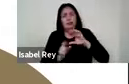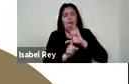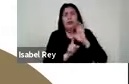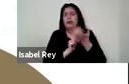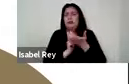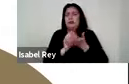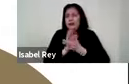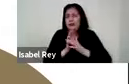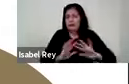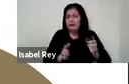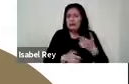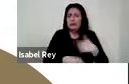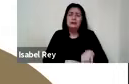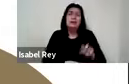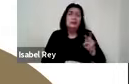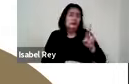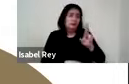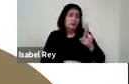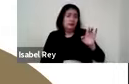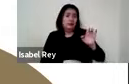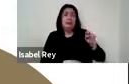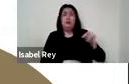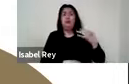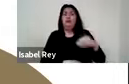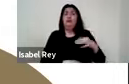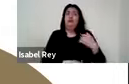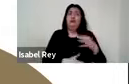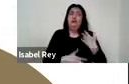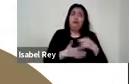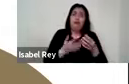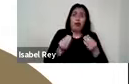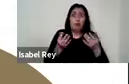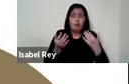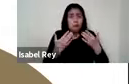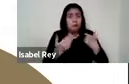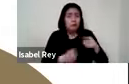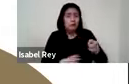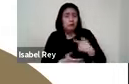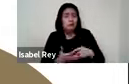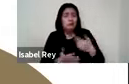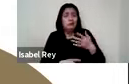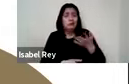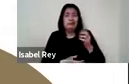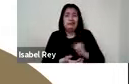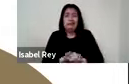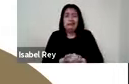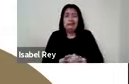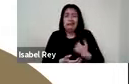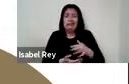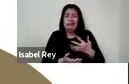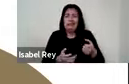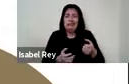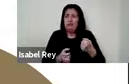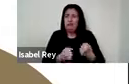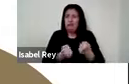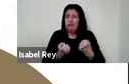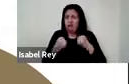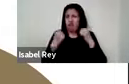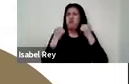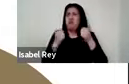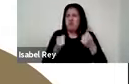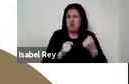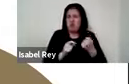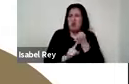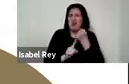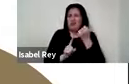paz. El Brian ha sido muy tocado, muy, muy tocado con esa fibra violenta,